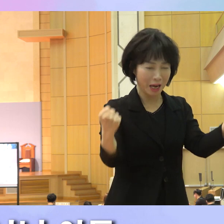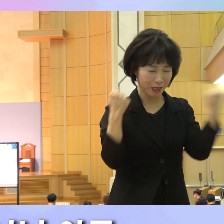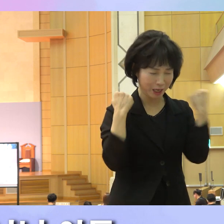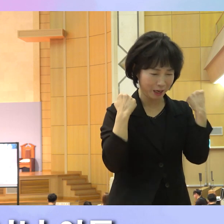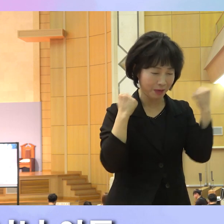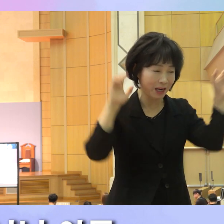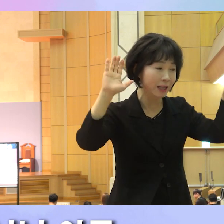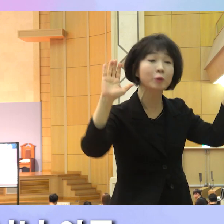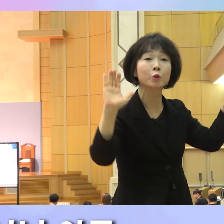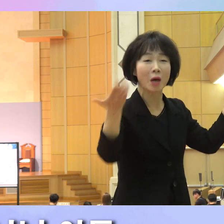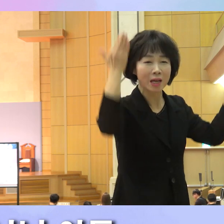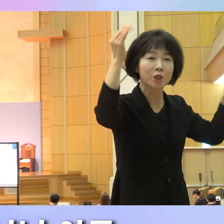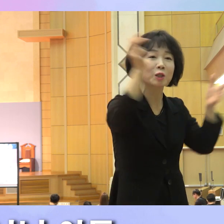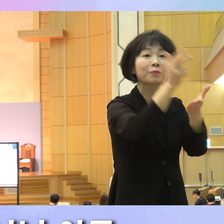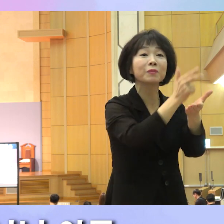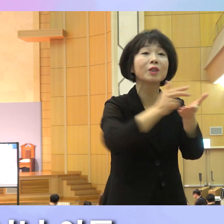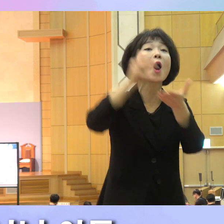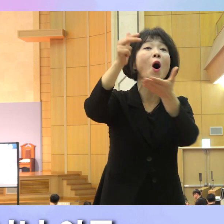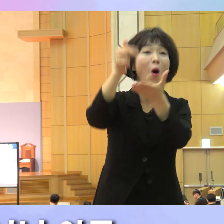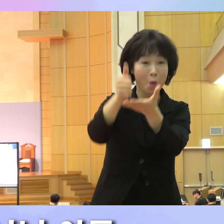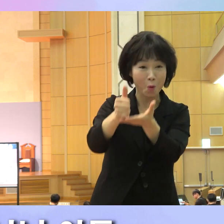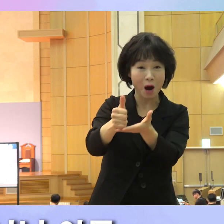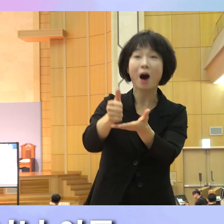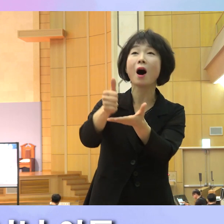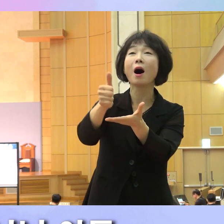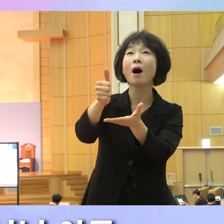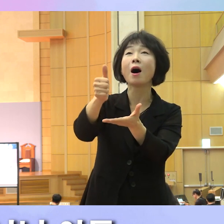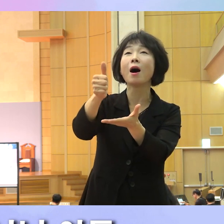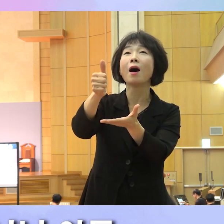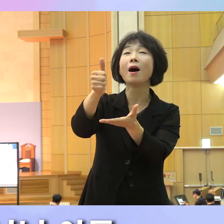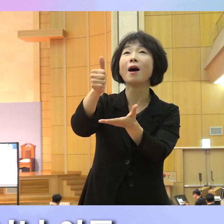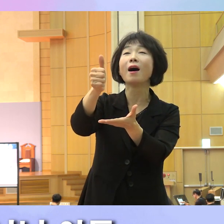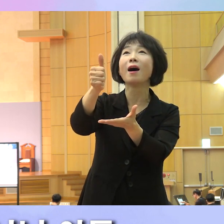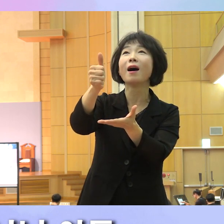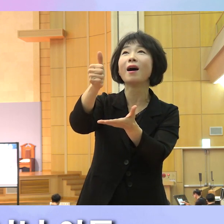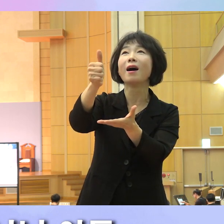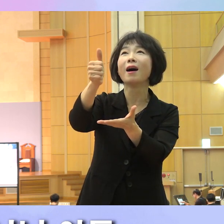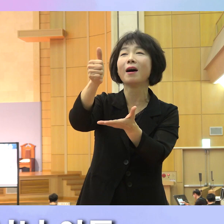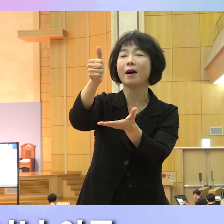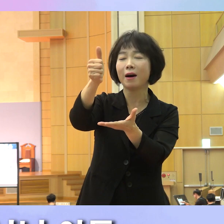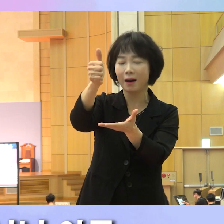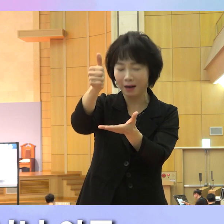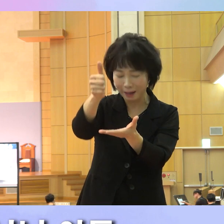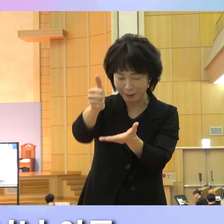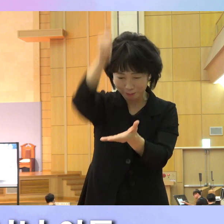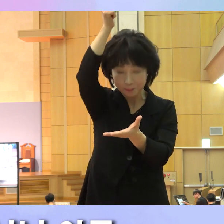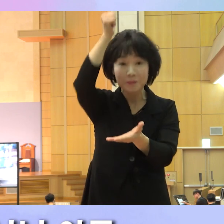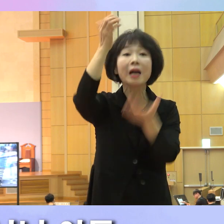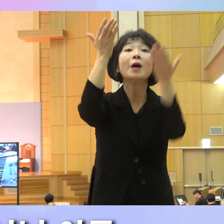나의 힘이. 한 번 더 찬양합니다. 내 맘이 힘에 겨워 지칠지라도